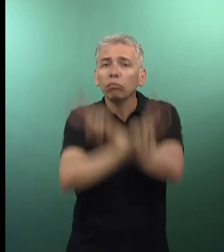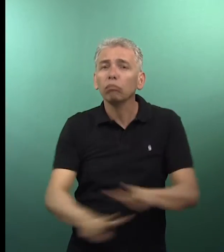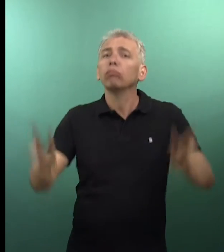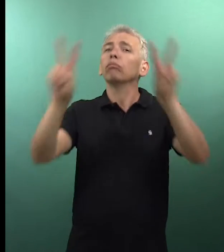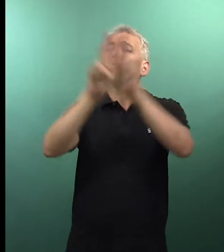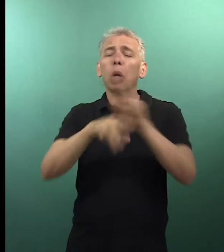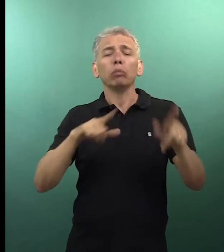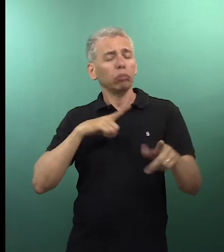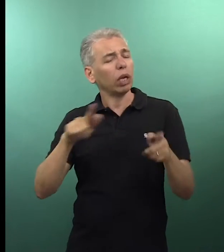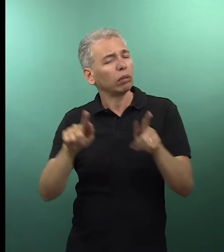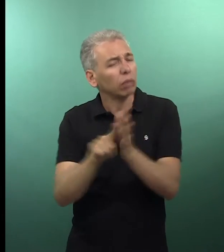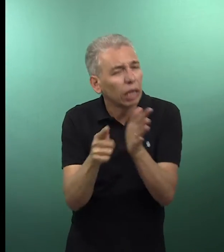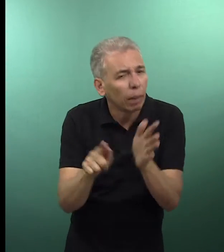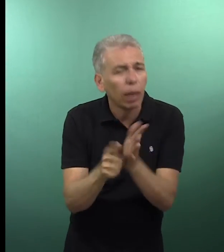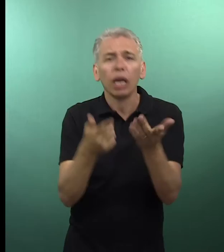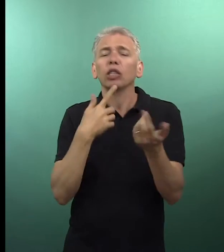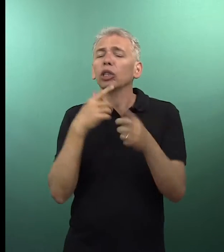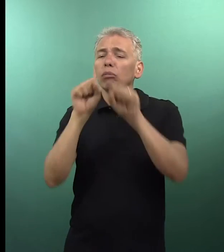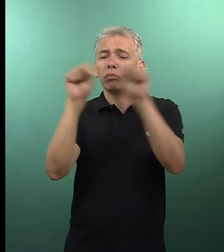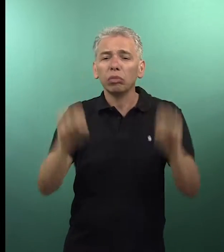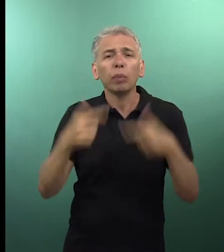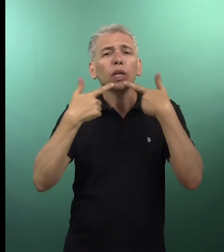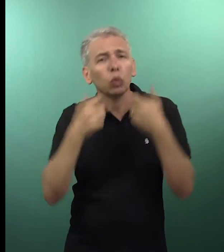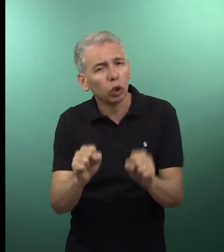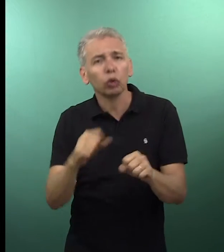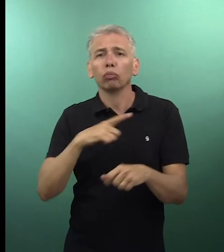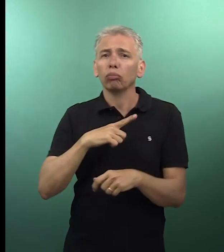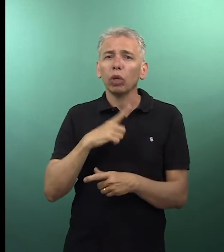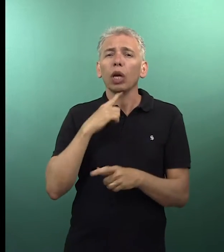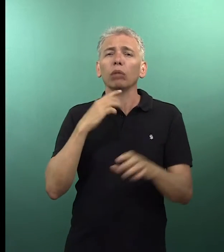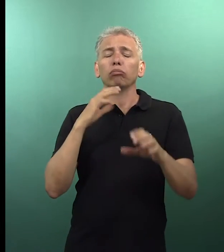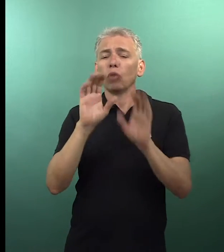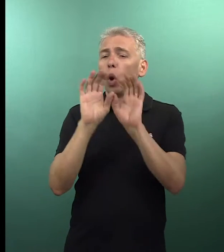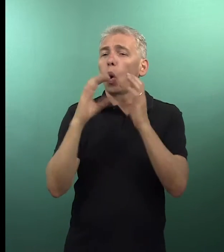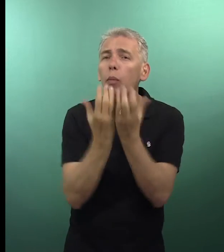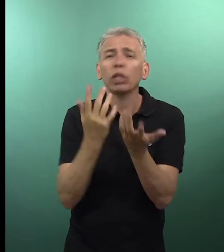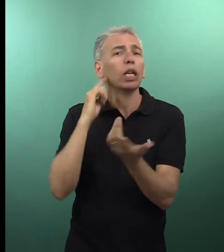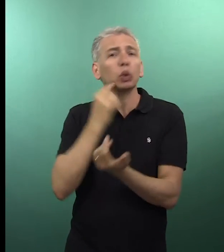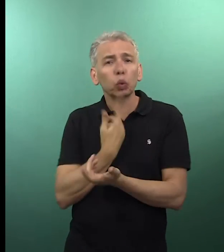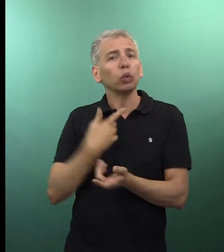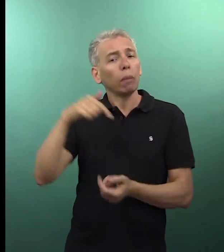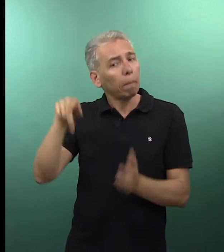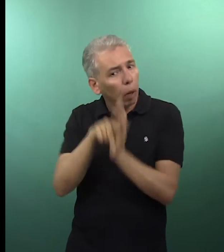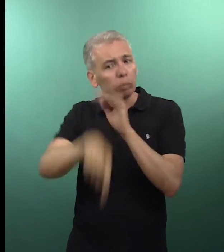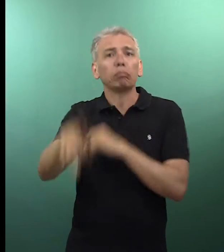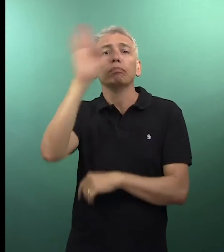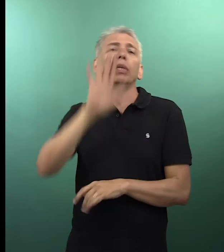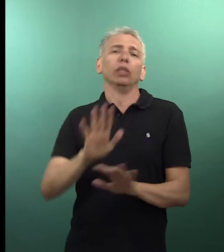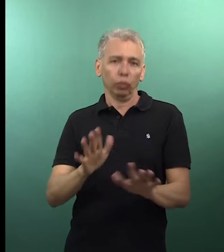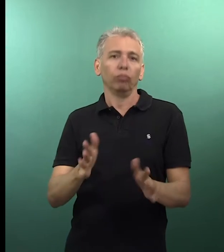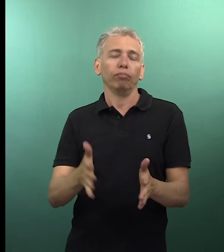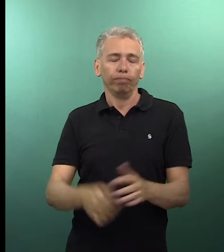necessários para receber e decodificar os sinais provenientes da prestadora converter para um padrão